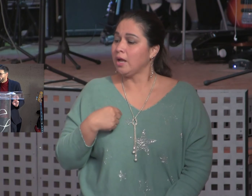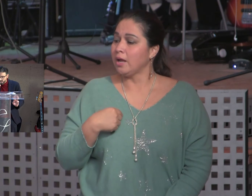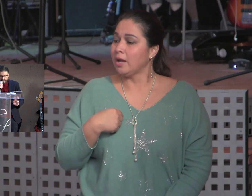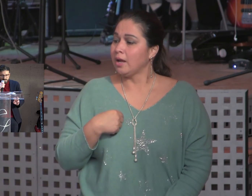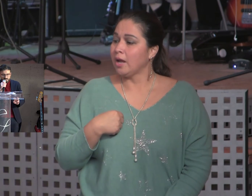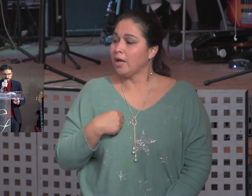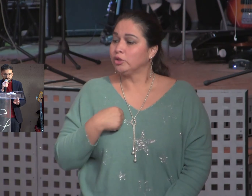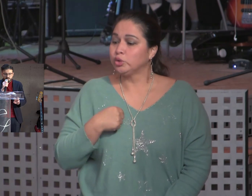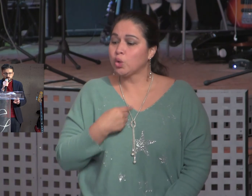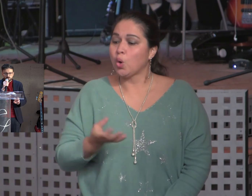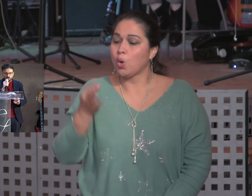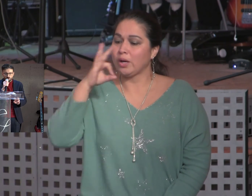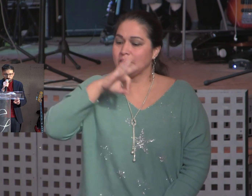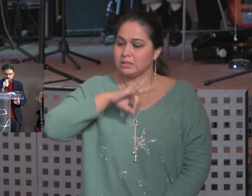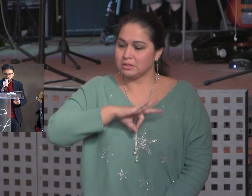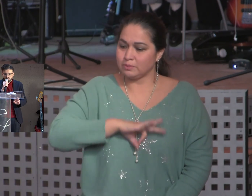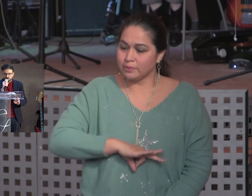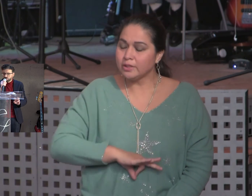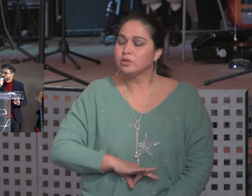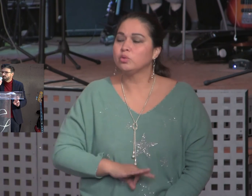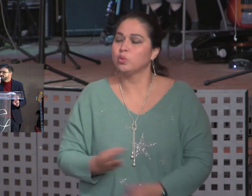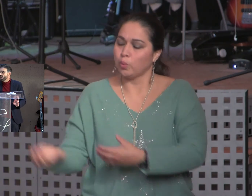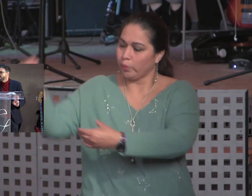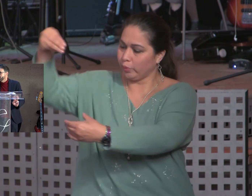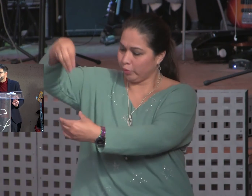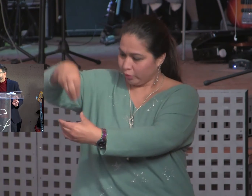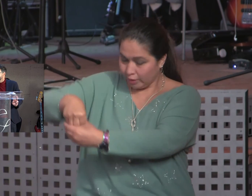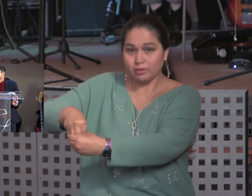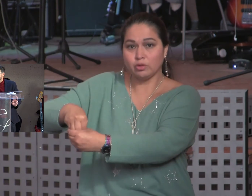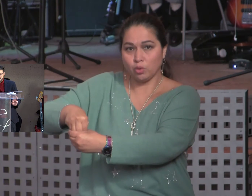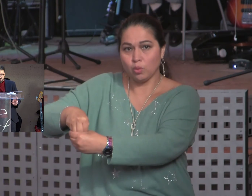vosotros, porque, verso 8, no